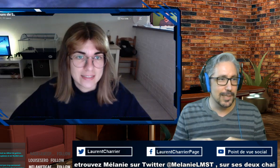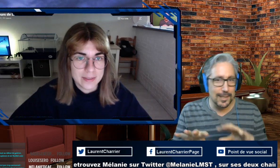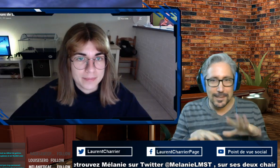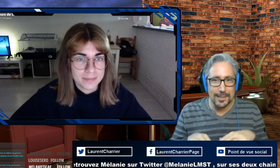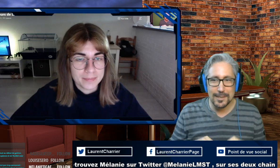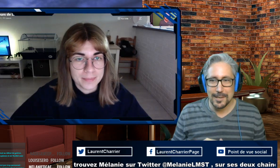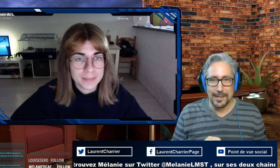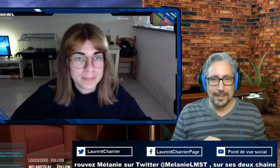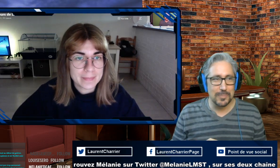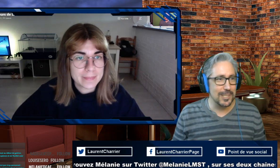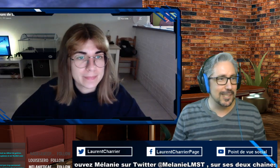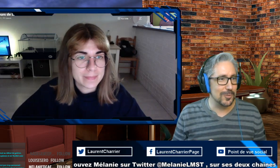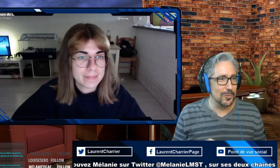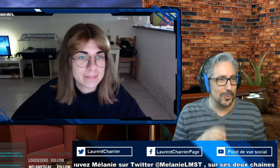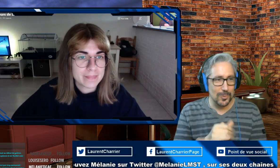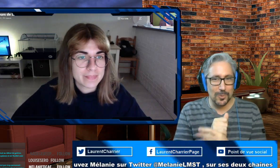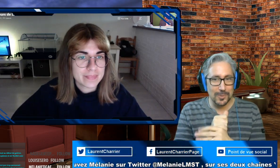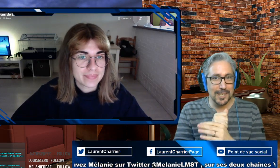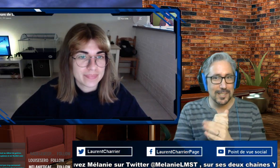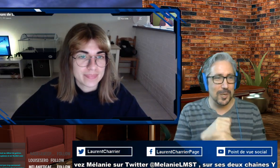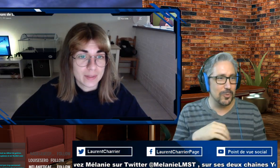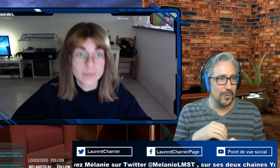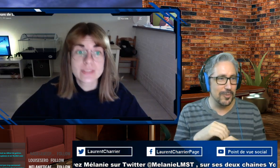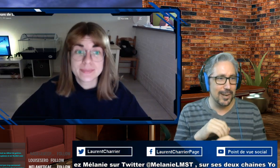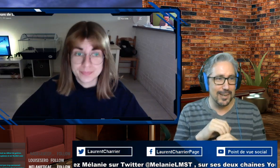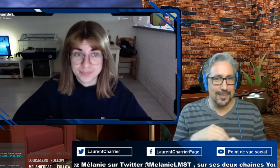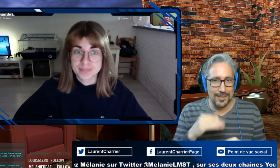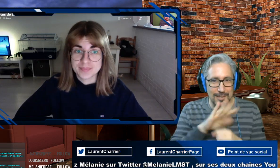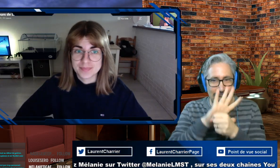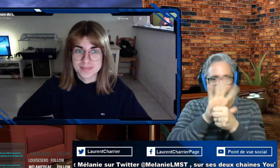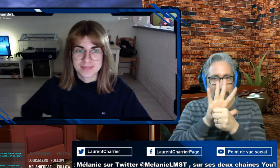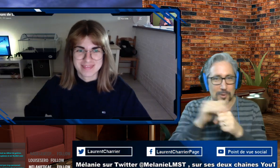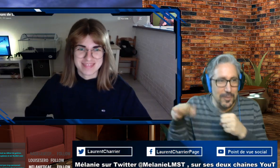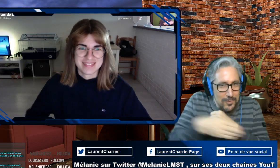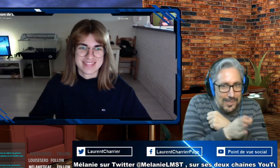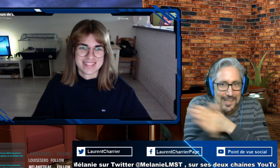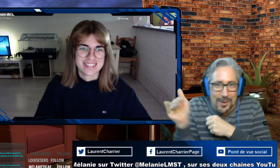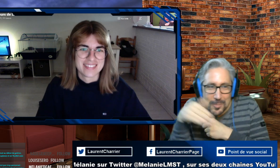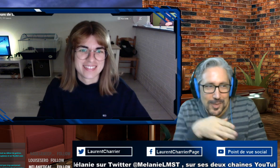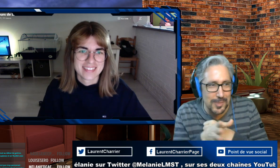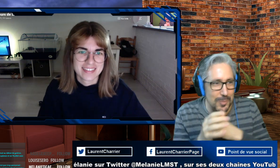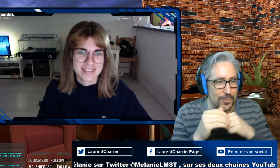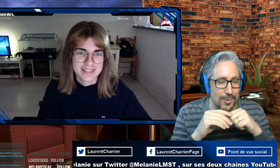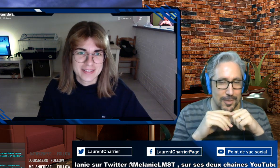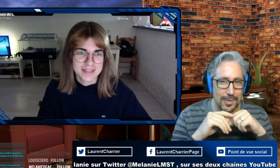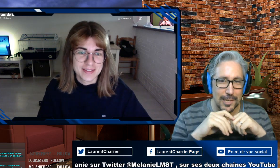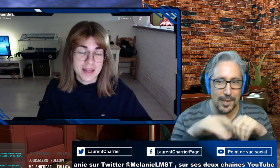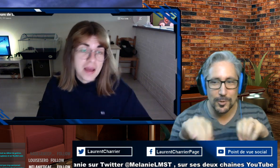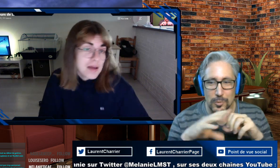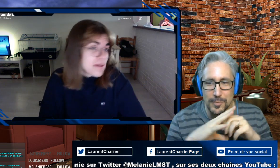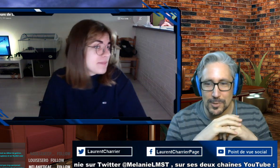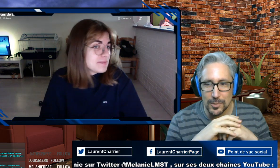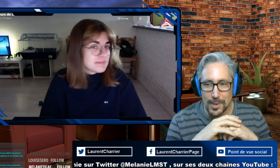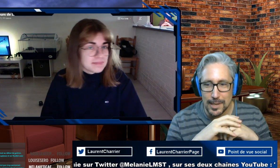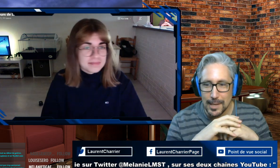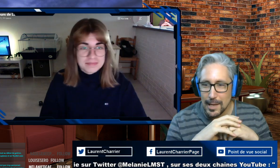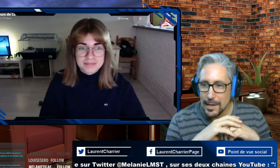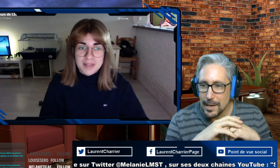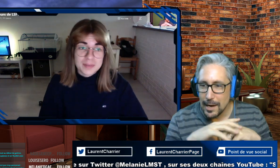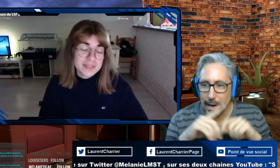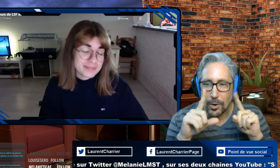on trouve des petites astuces, on triche un peu, voilà. Avec le Covid, on slalom comme ça pour trouver des